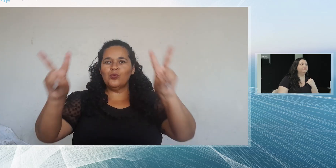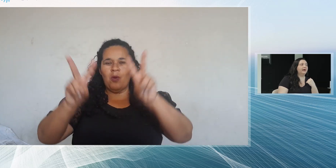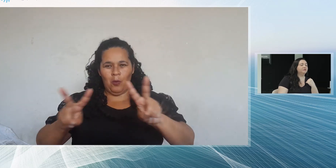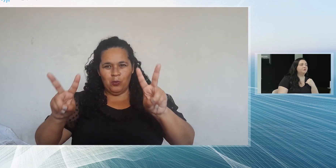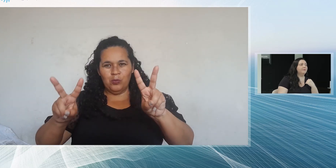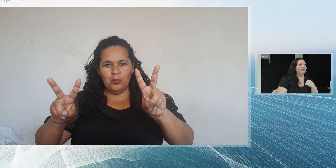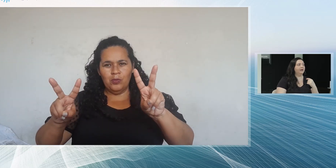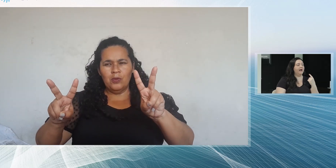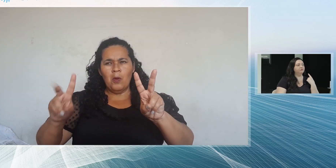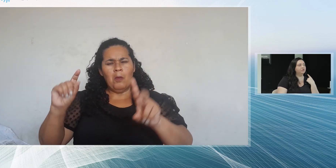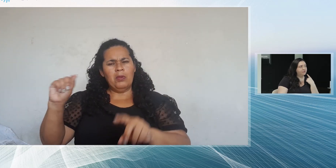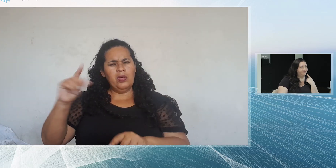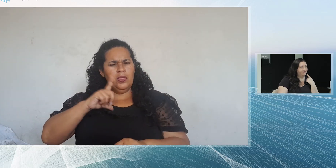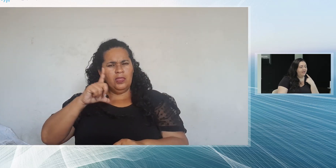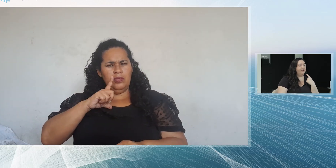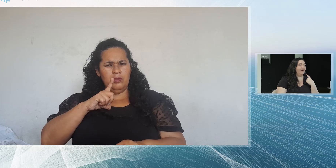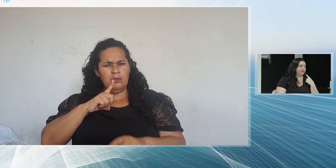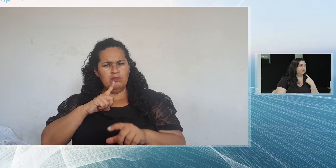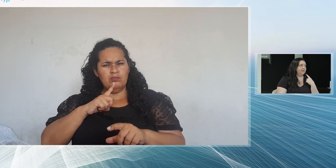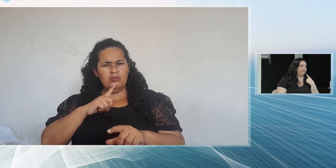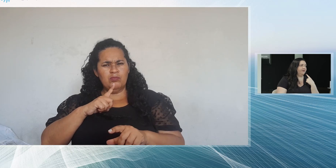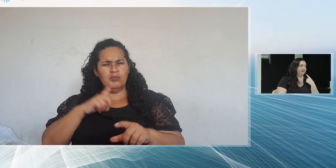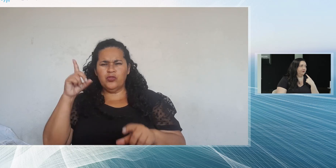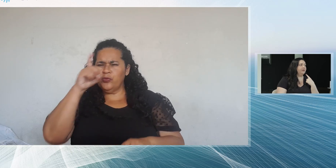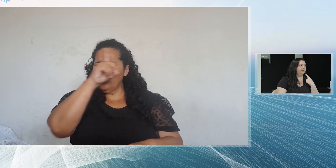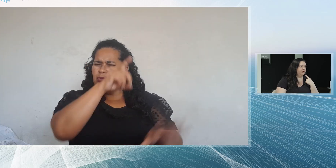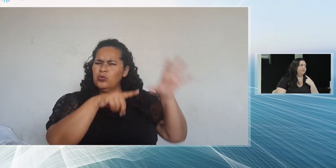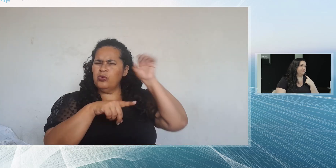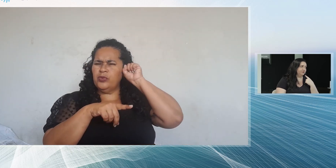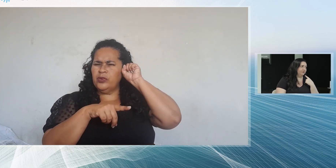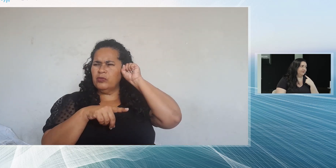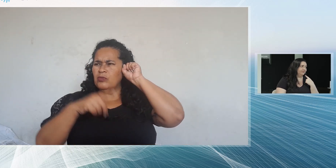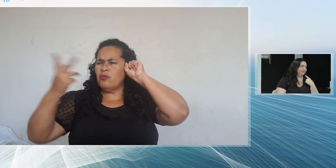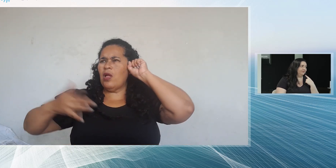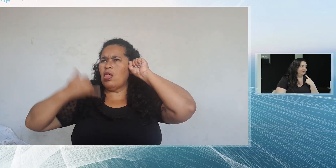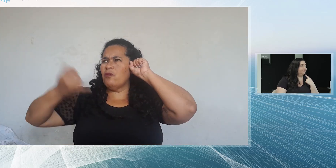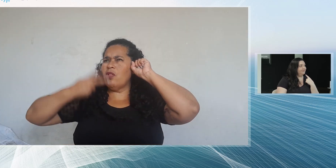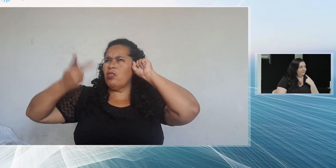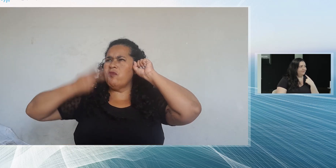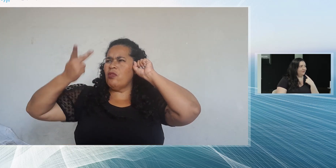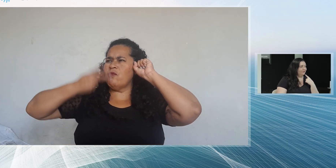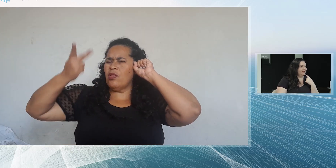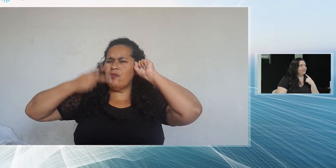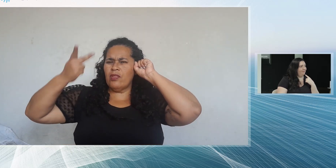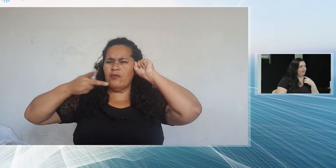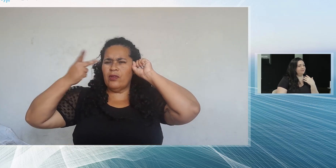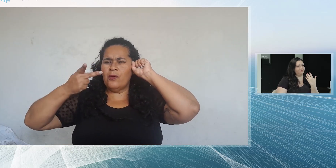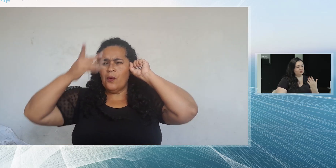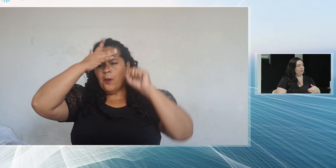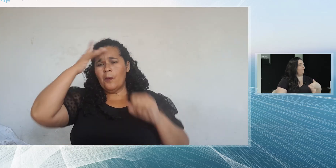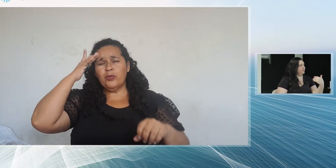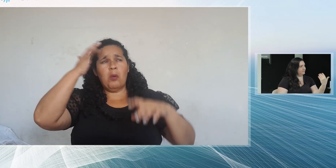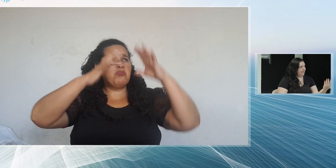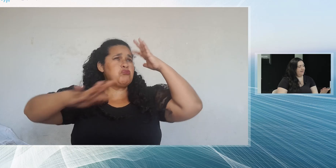tem dificuldade com memória auditiva, vai adiantar eu ficar falando, repetindo para essa pessoa? Não, eu vou ter que trabalhar com